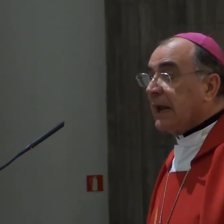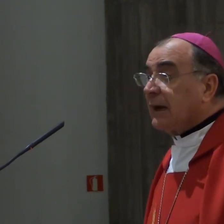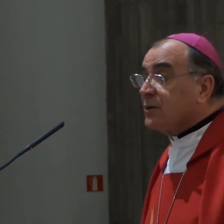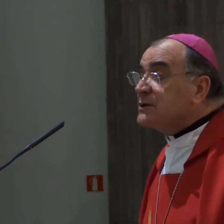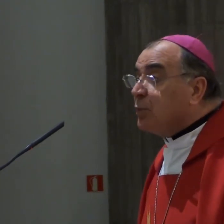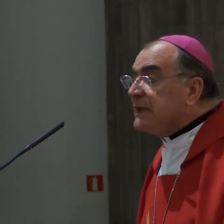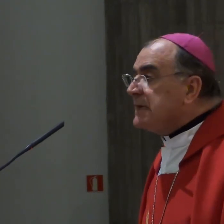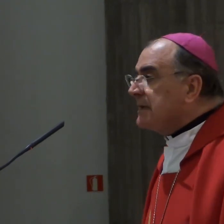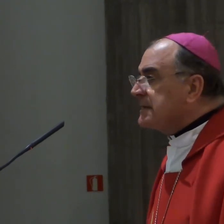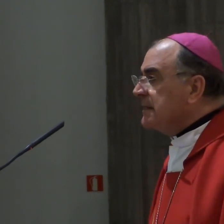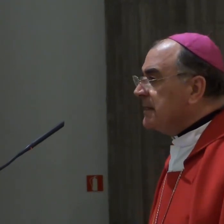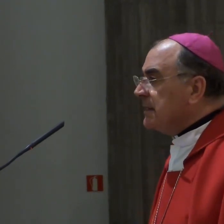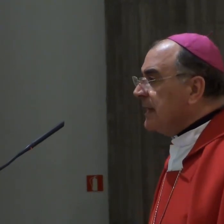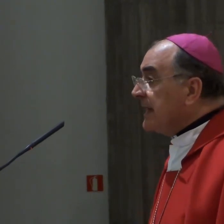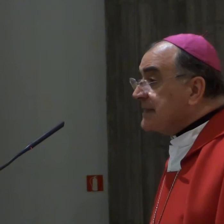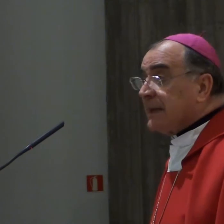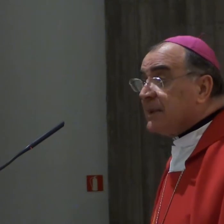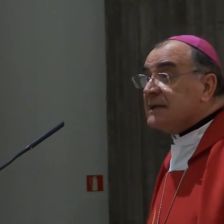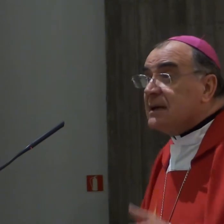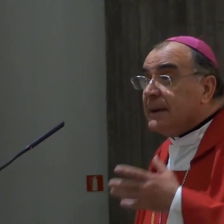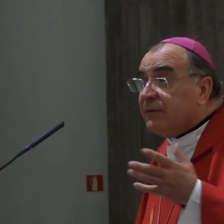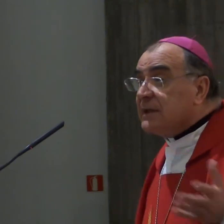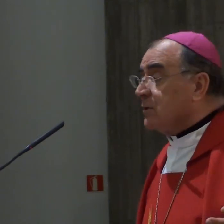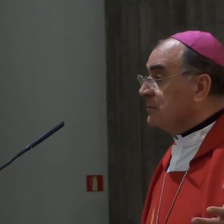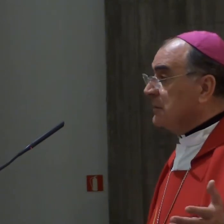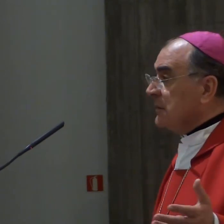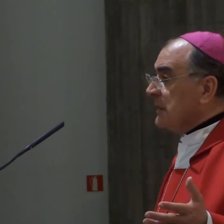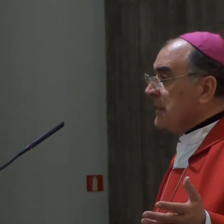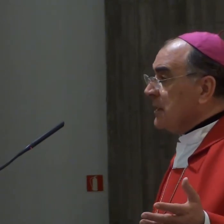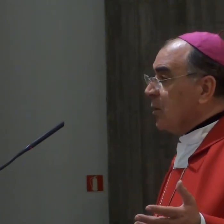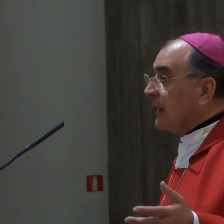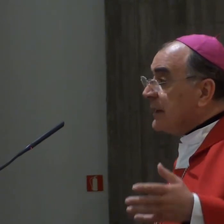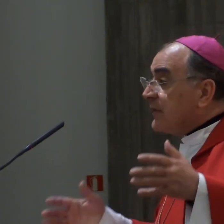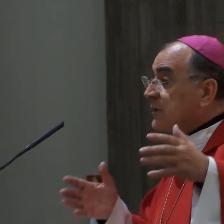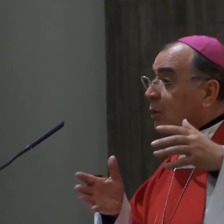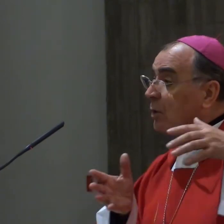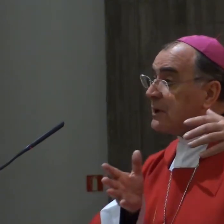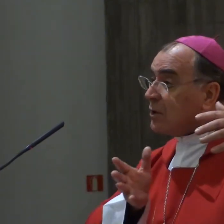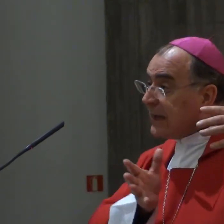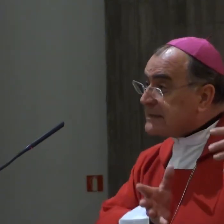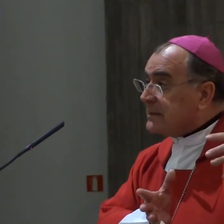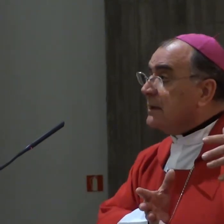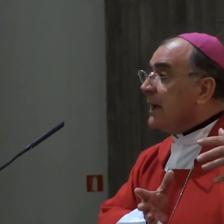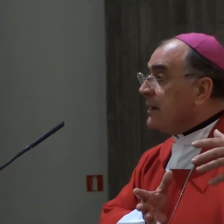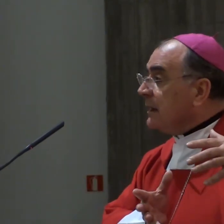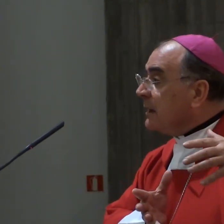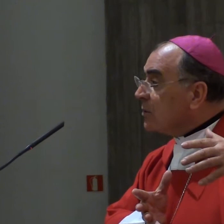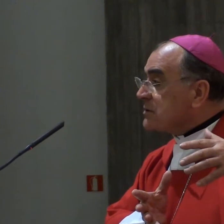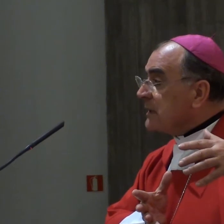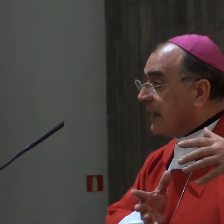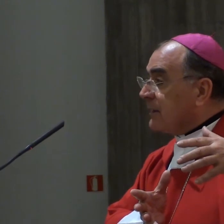en las relaciones políticas en las que también es el beneficio lo que el beneficio económico es